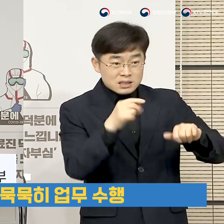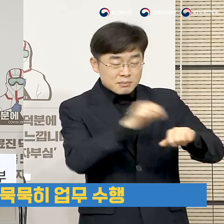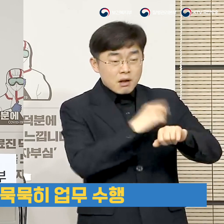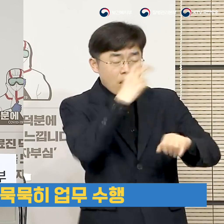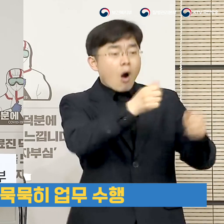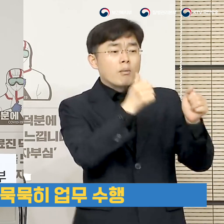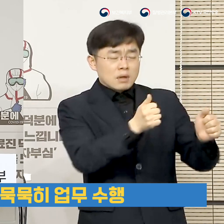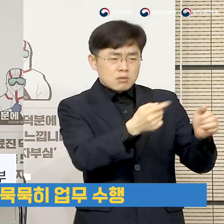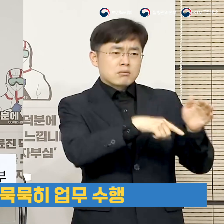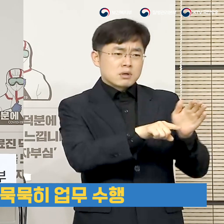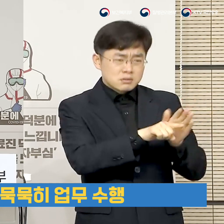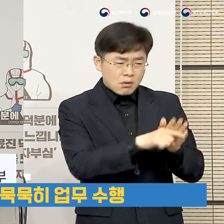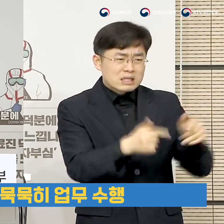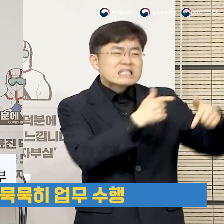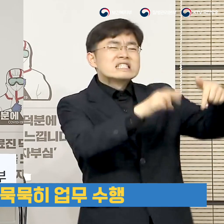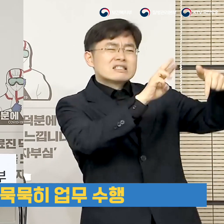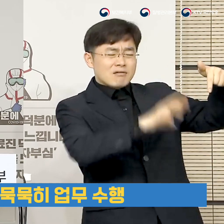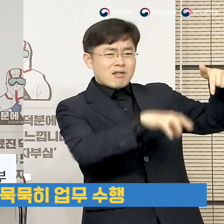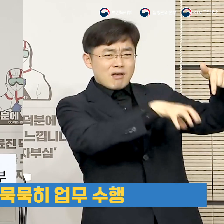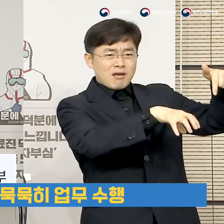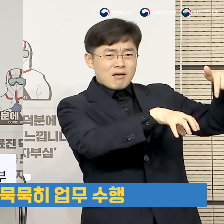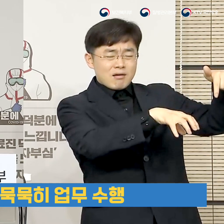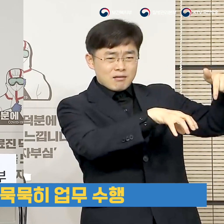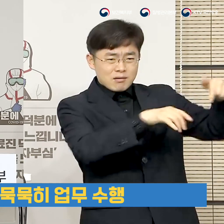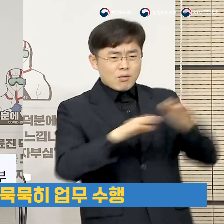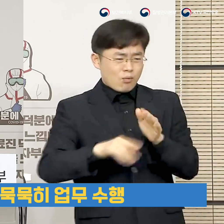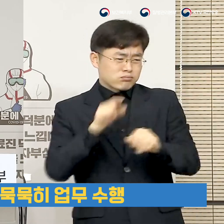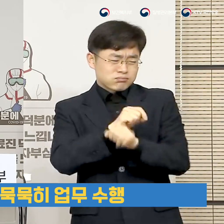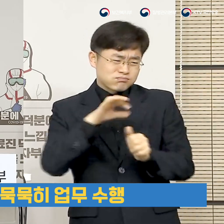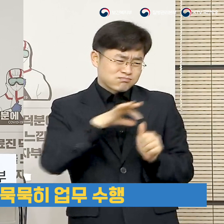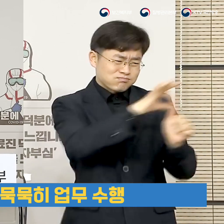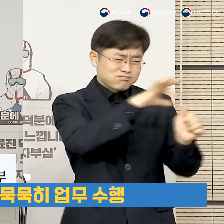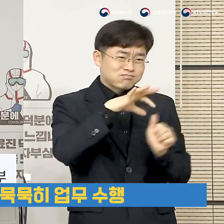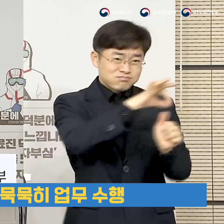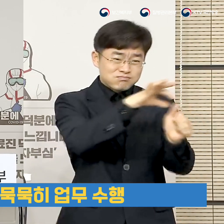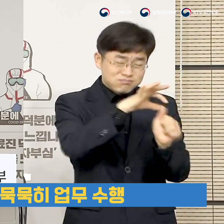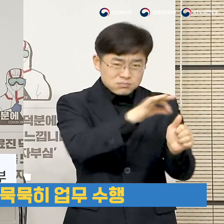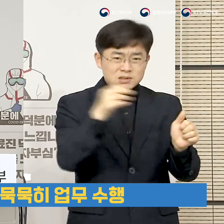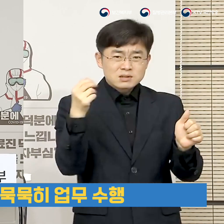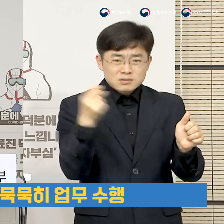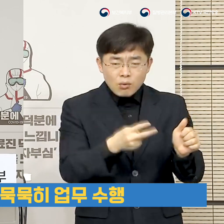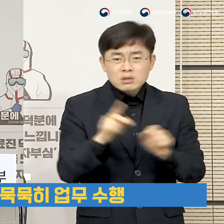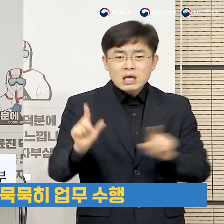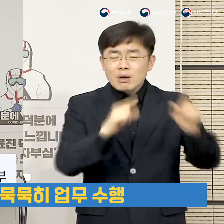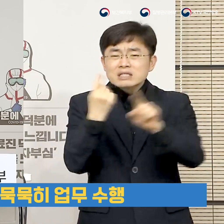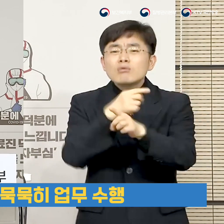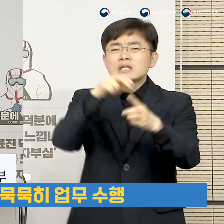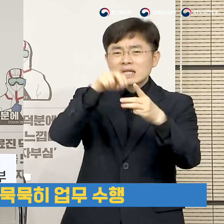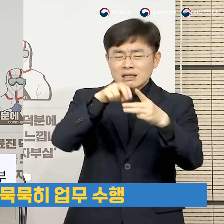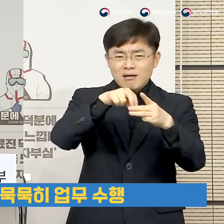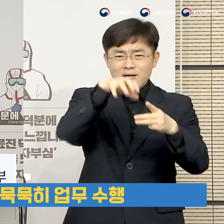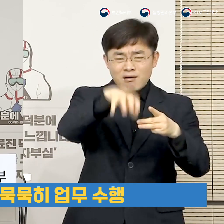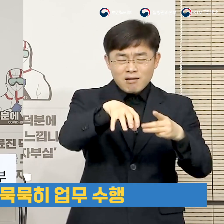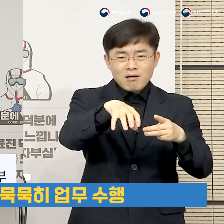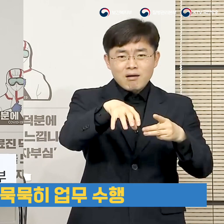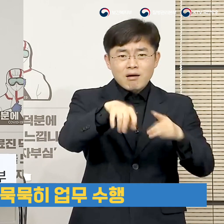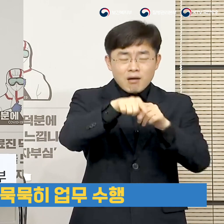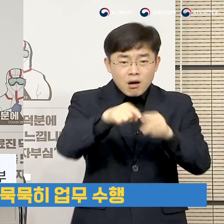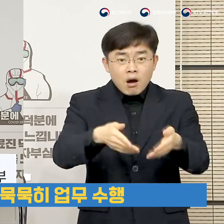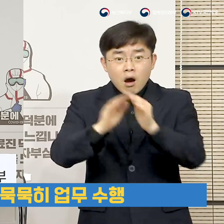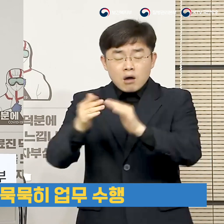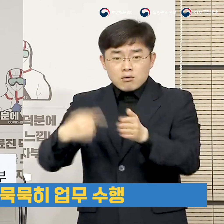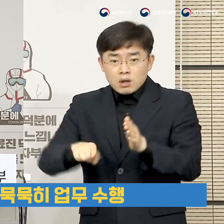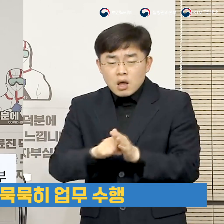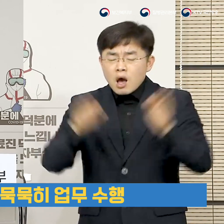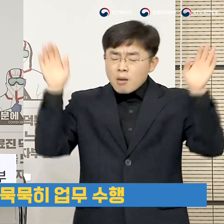인천검역소에 투입됐거나 생활치료센터의 정말 급박한 설치를 위해서 통보받고 그날